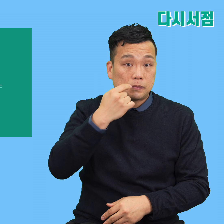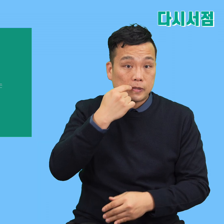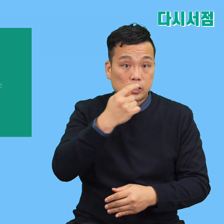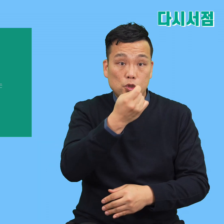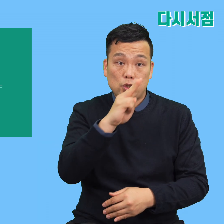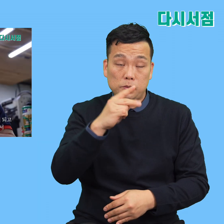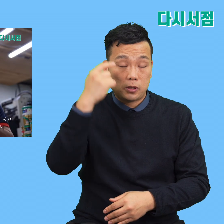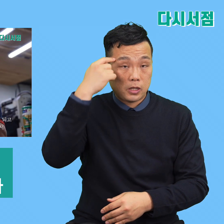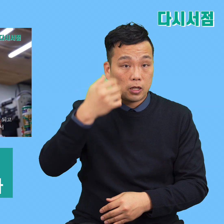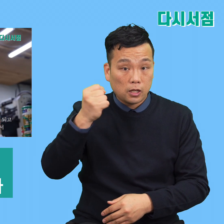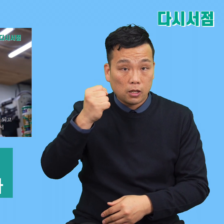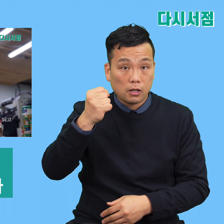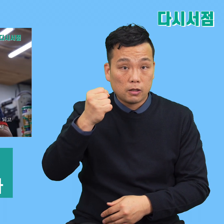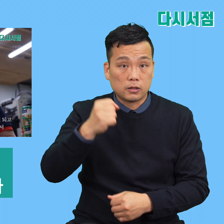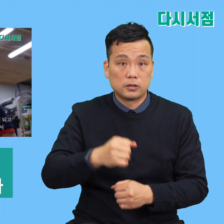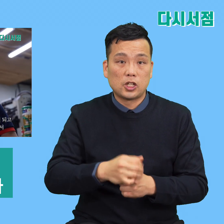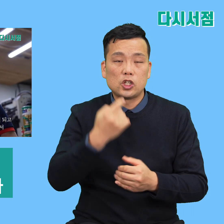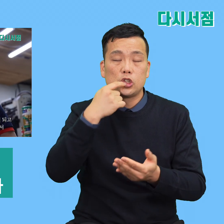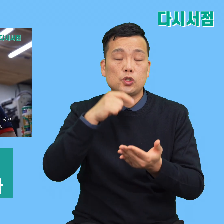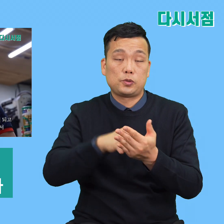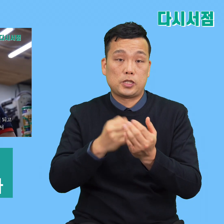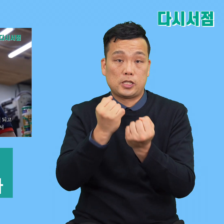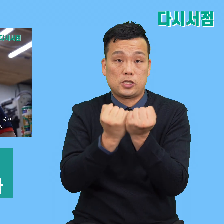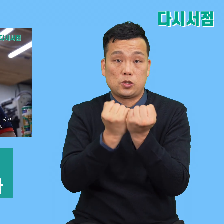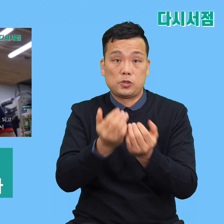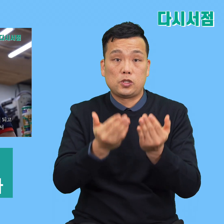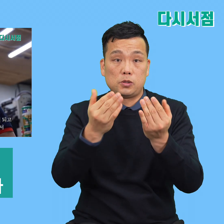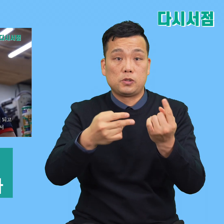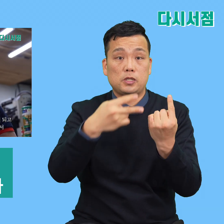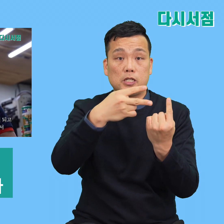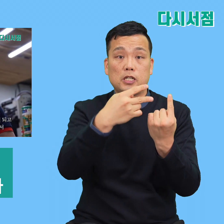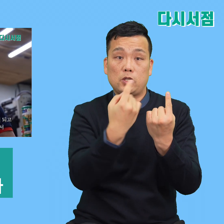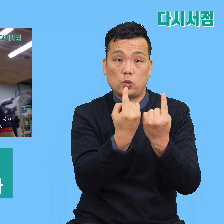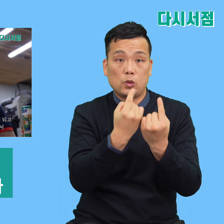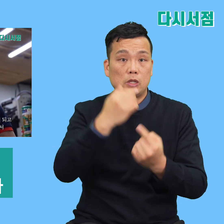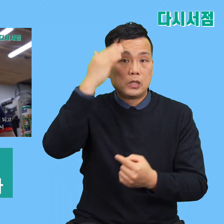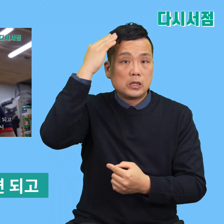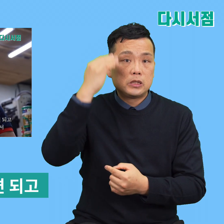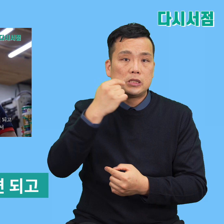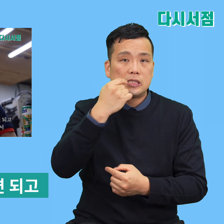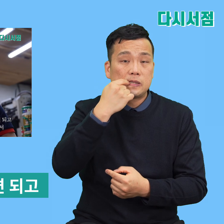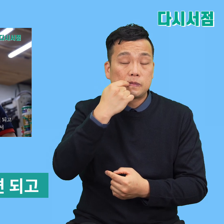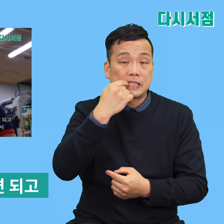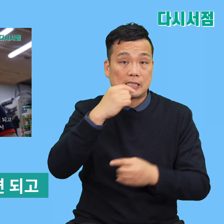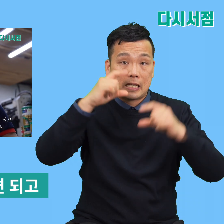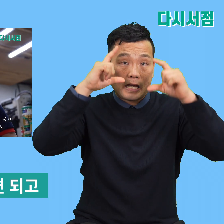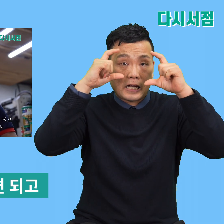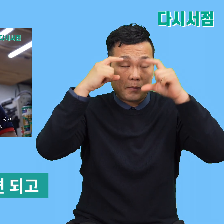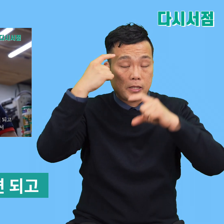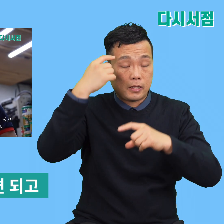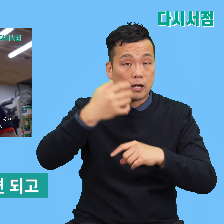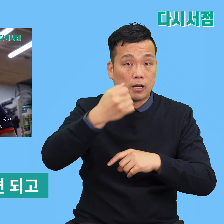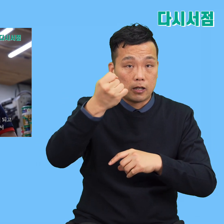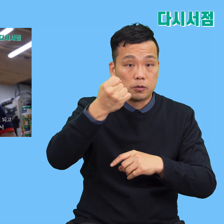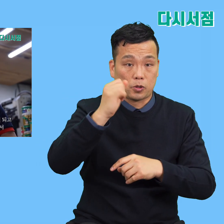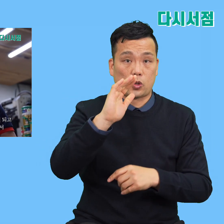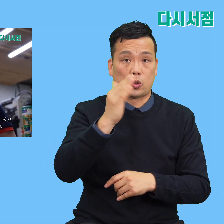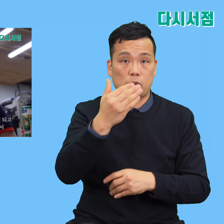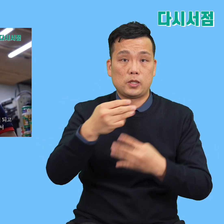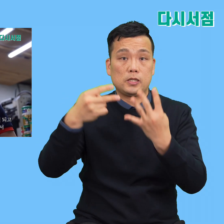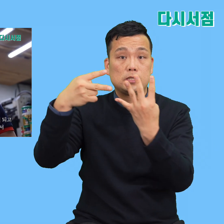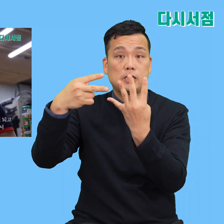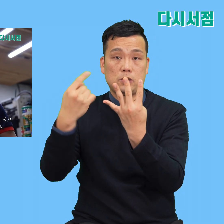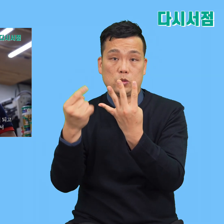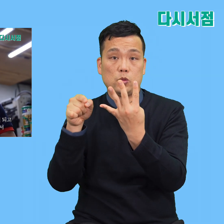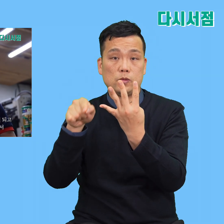될까요? 쉽게 말해갖고 1도 인쇄는 흑백 카메라로 생각하면 되고 4도